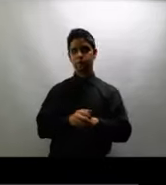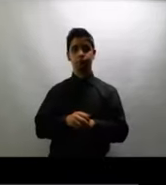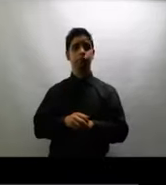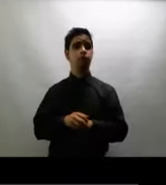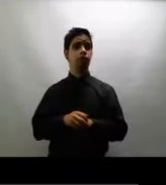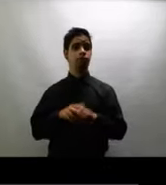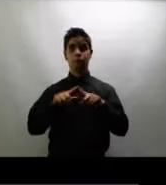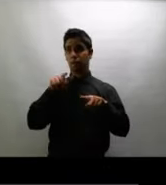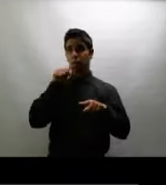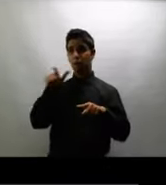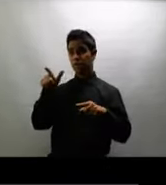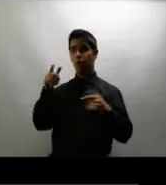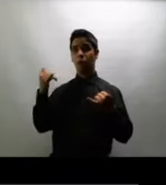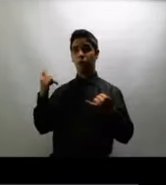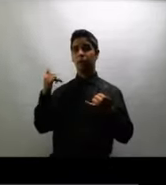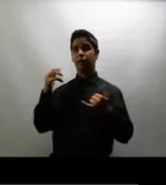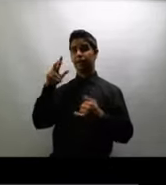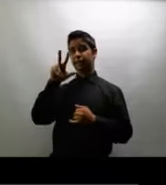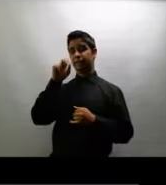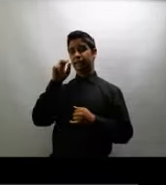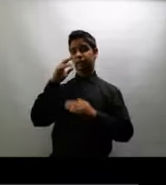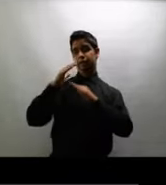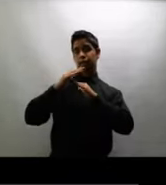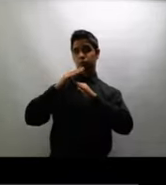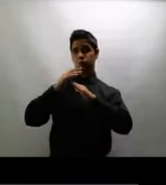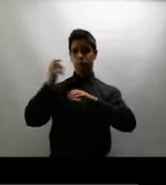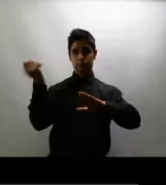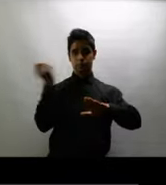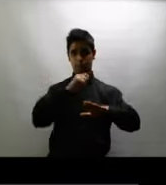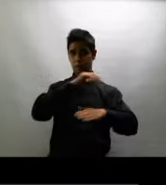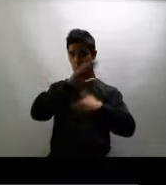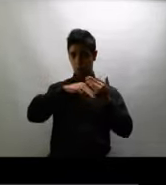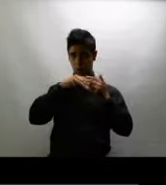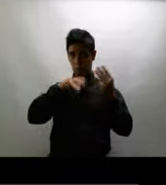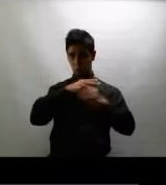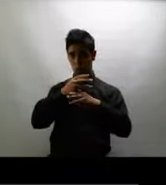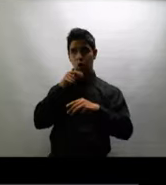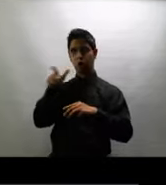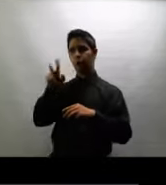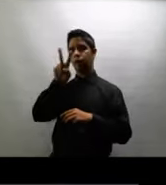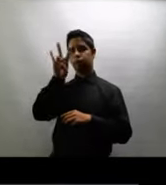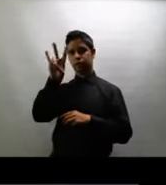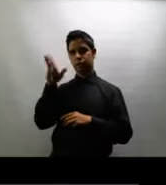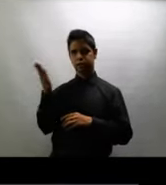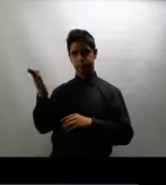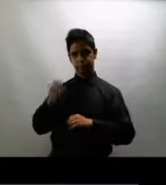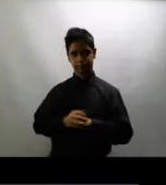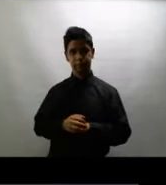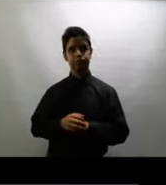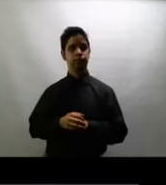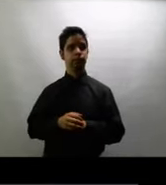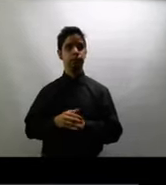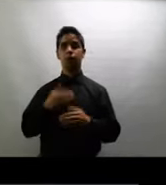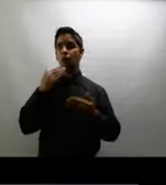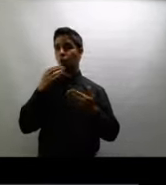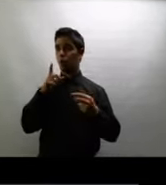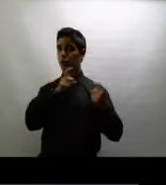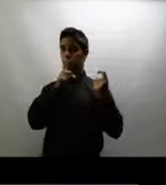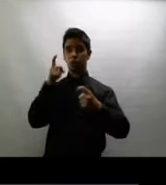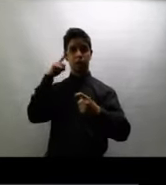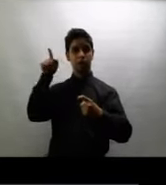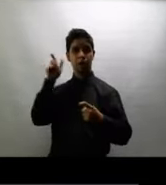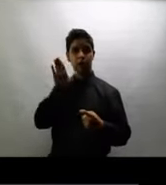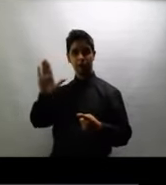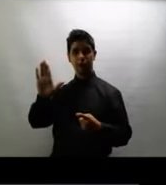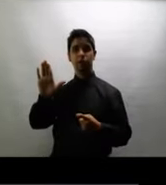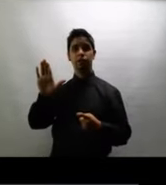primeras 30 mejores tenistas del planeta. Qué bueno. Así que imagínate tú. Qué bueno. Qué buen regalito de cumpleaños.